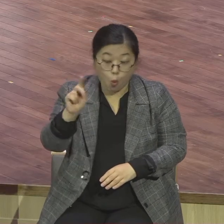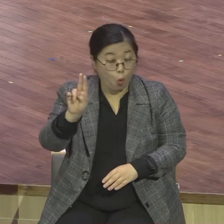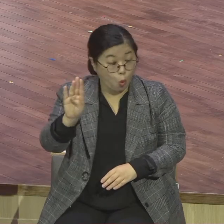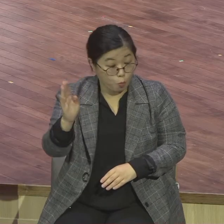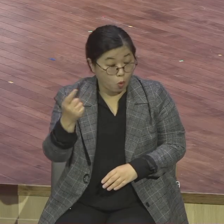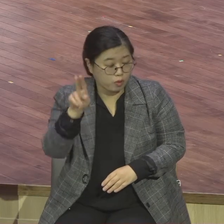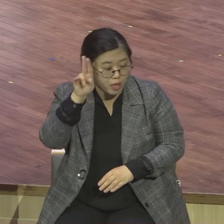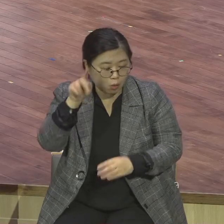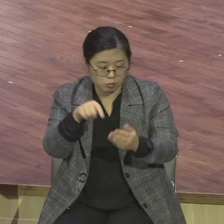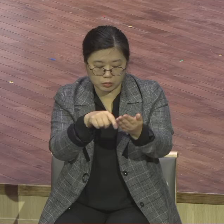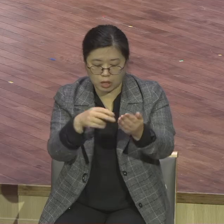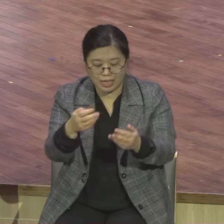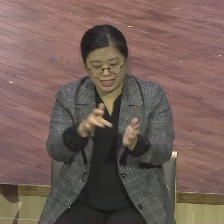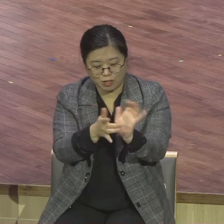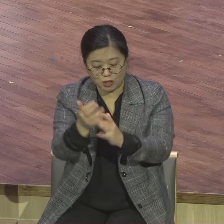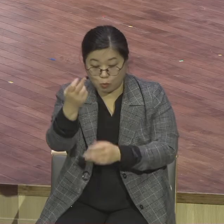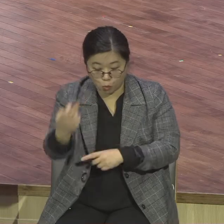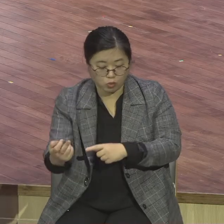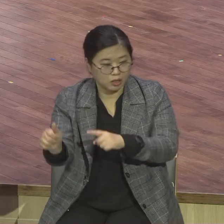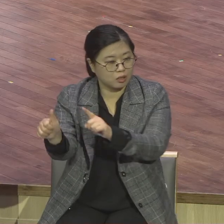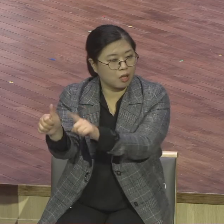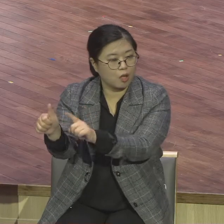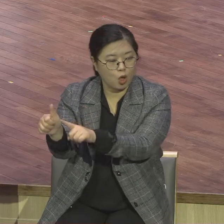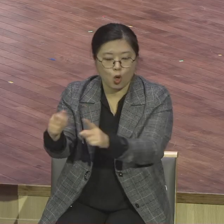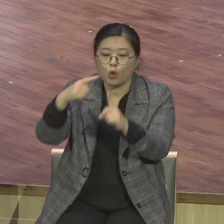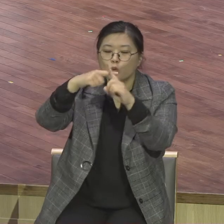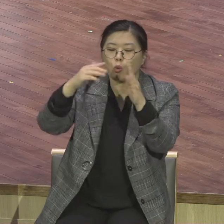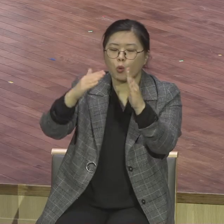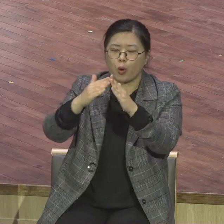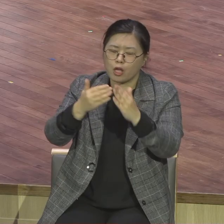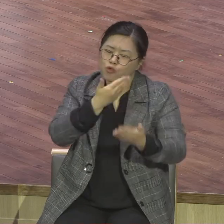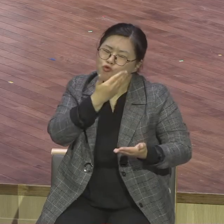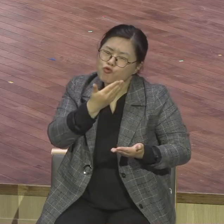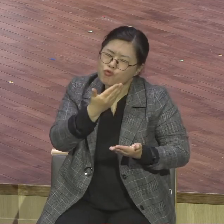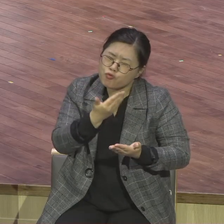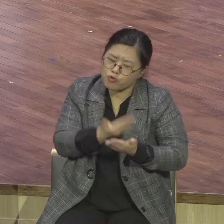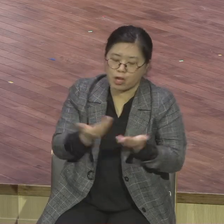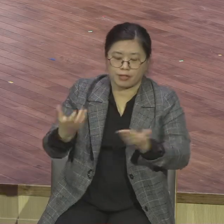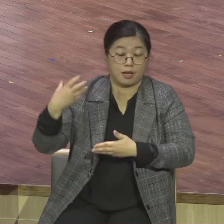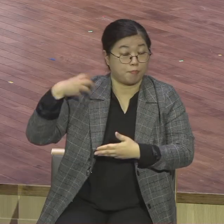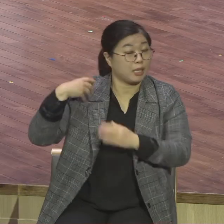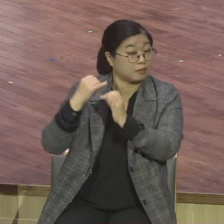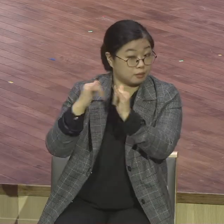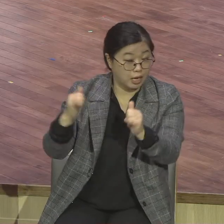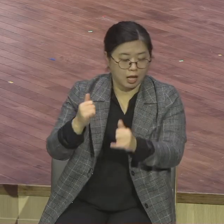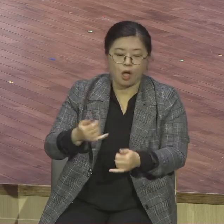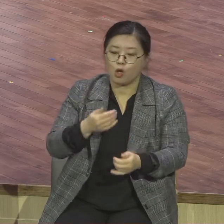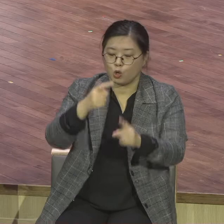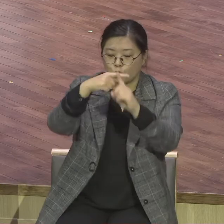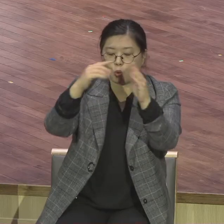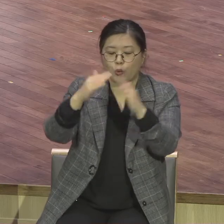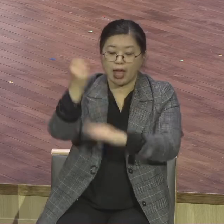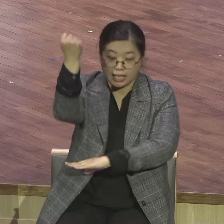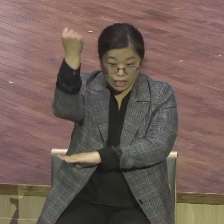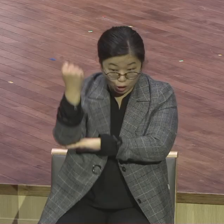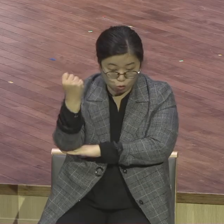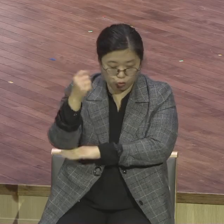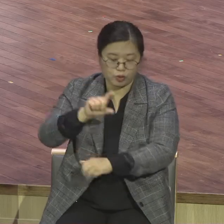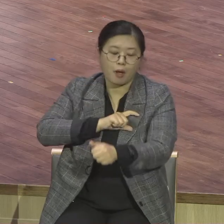될 존재 그런 중요한 역할을 야고보가 하고 결국은 이